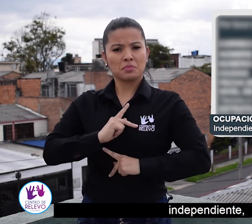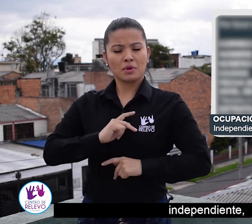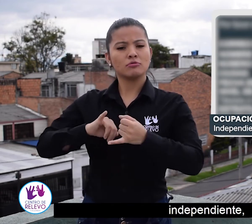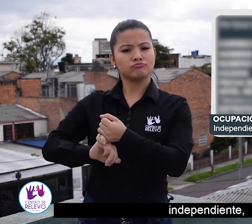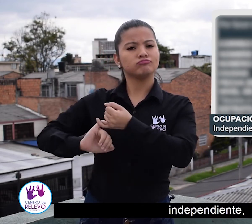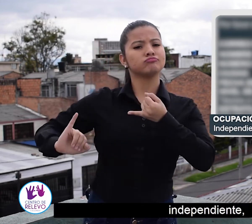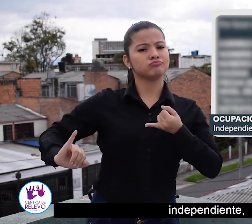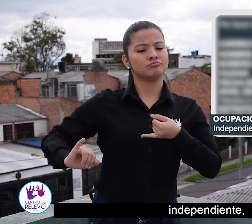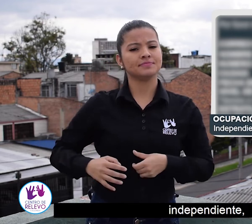independiente,